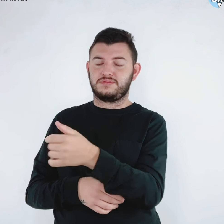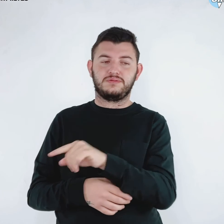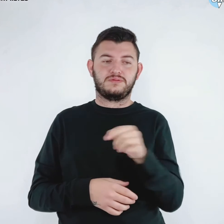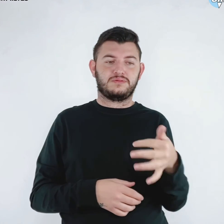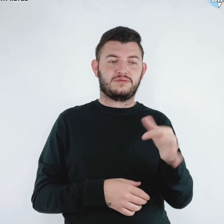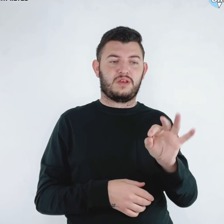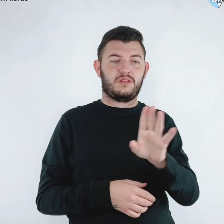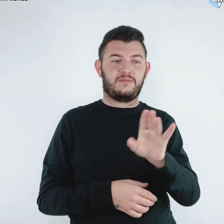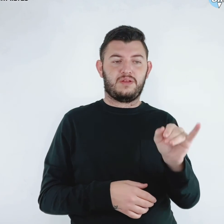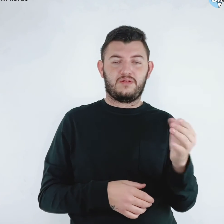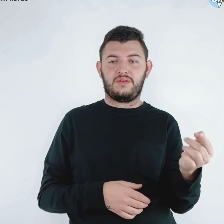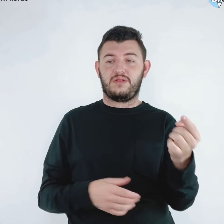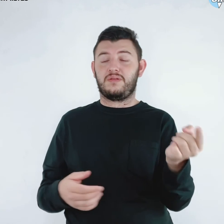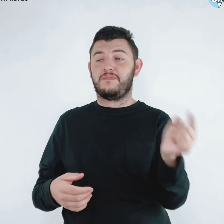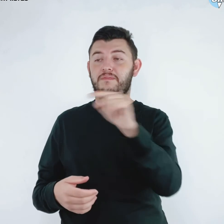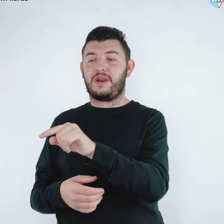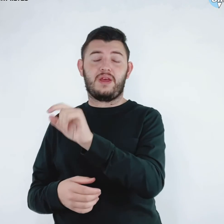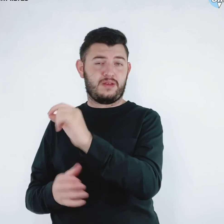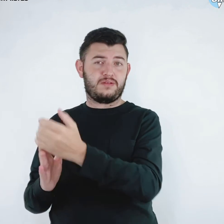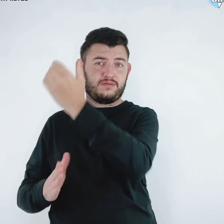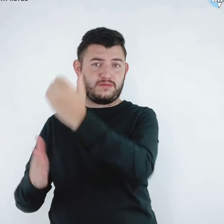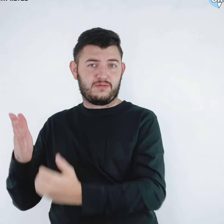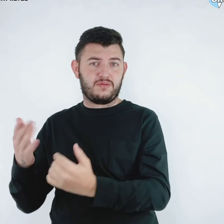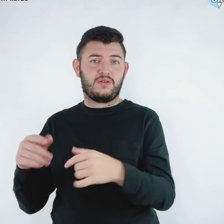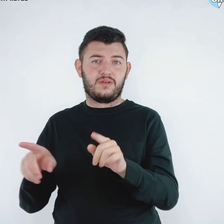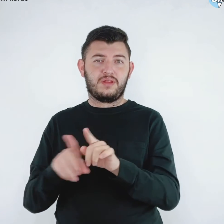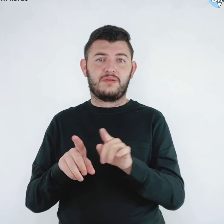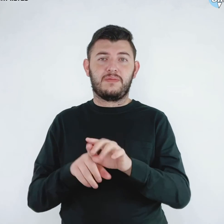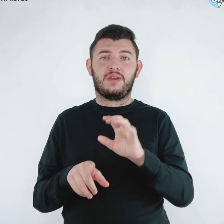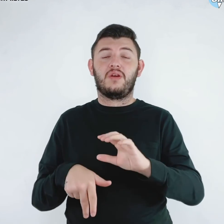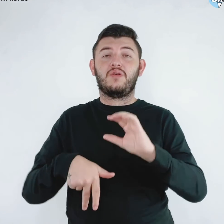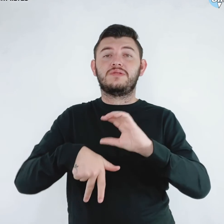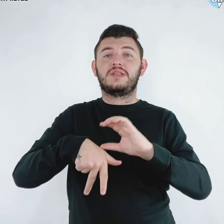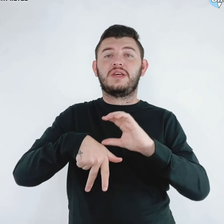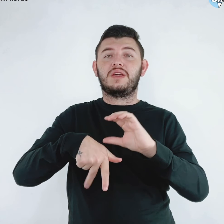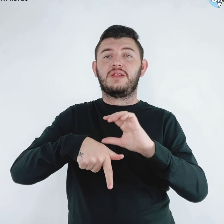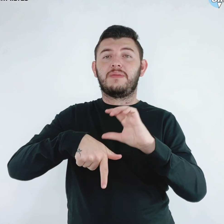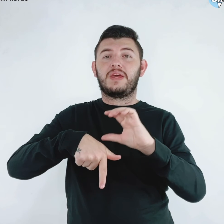2,8 bilhões, e o CNPq sofreu cortes de